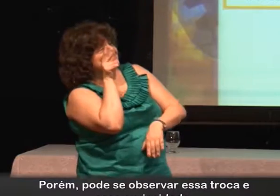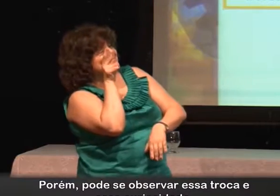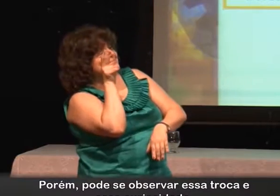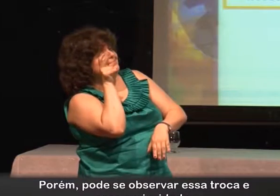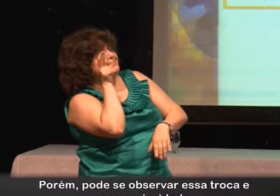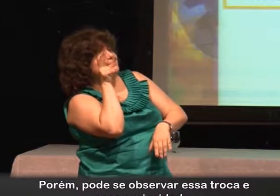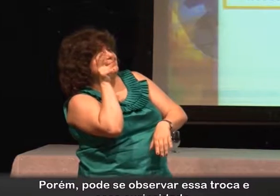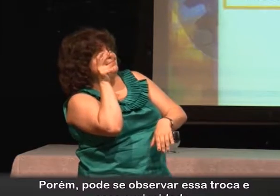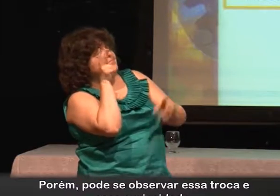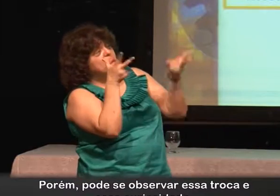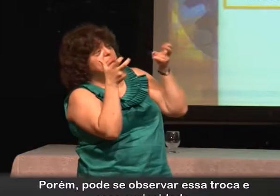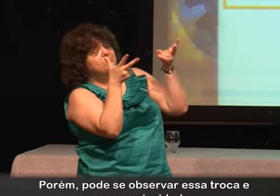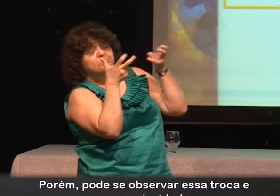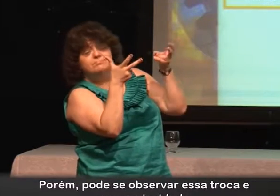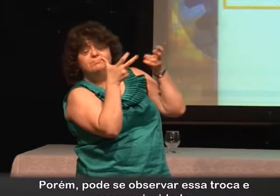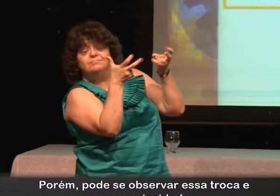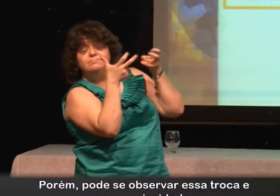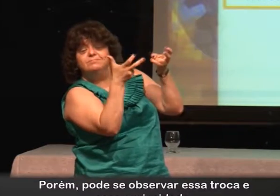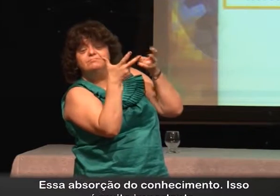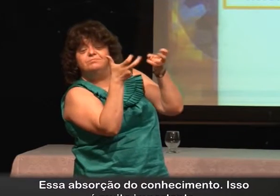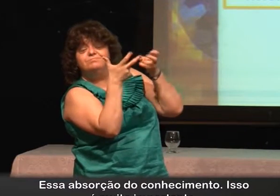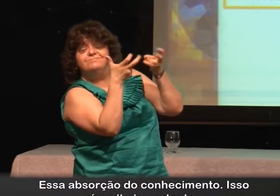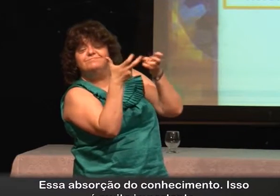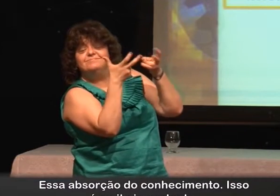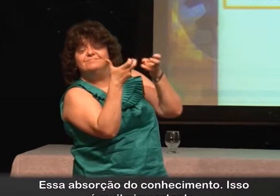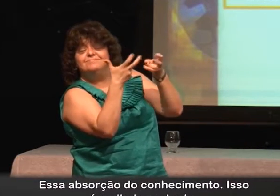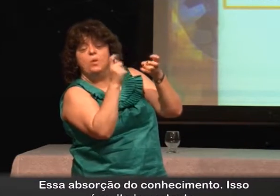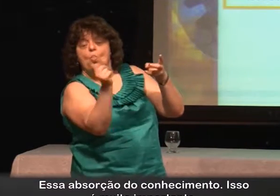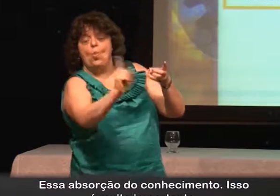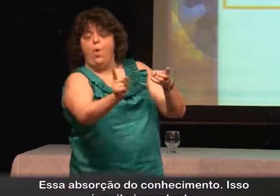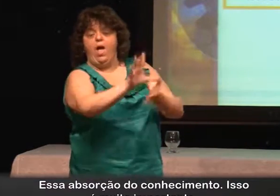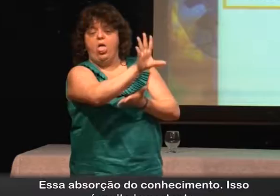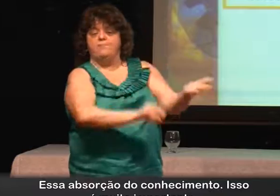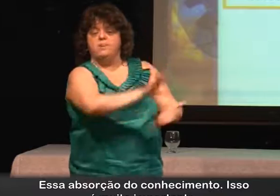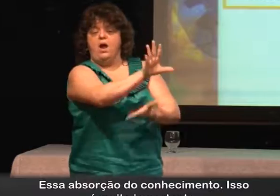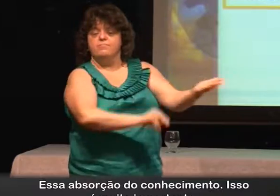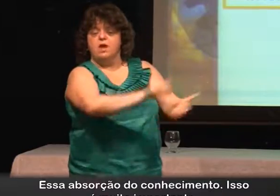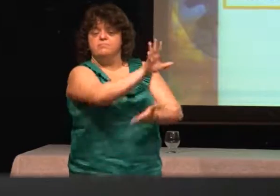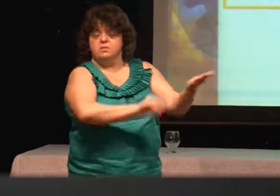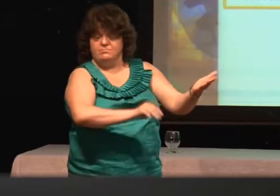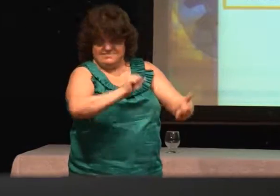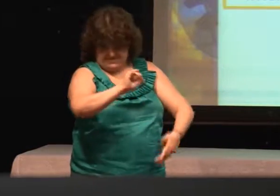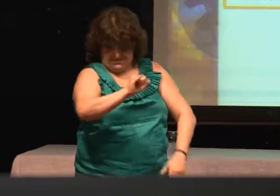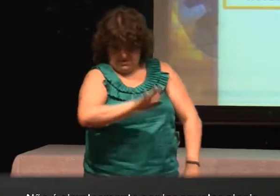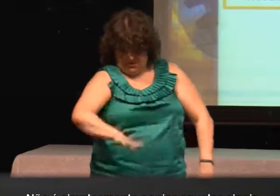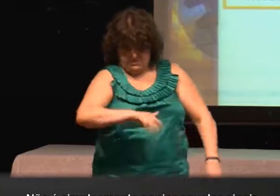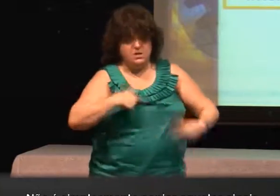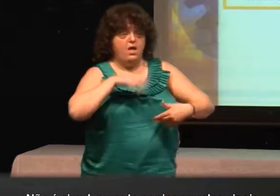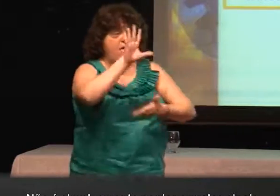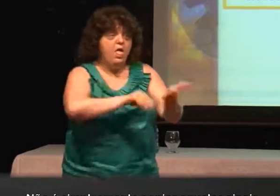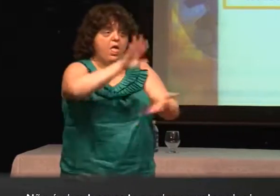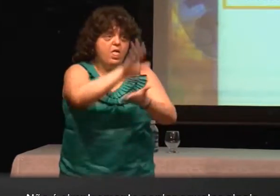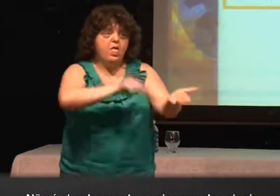troca e essa curiosidade, essa absorção do conhecimento. Isso é muito importante. Não é apenas uma